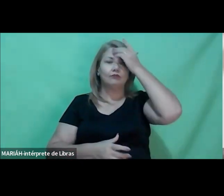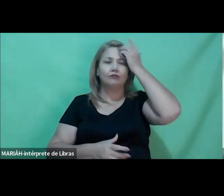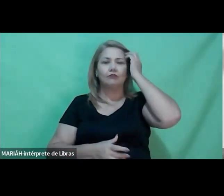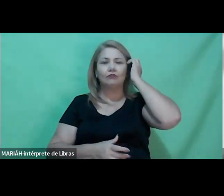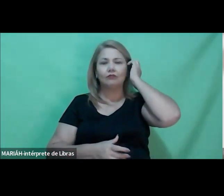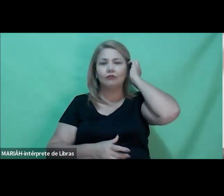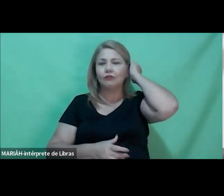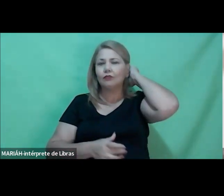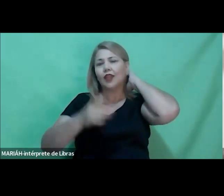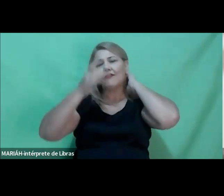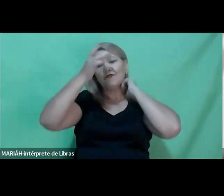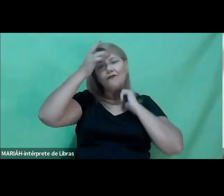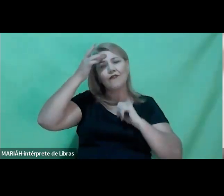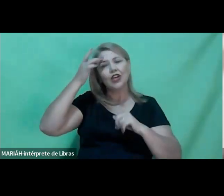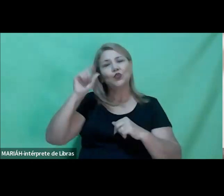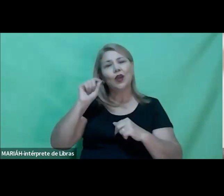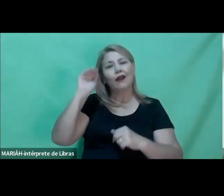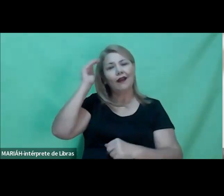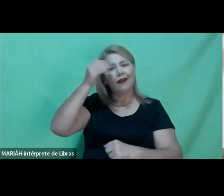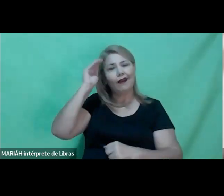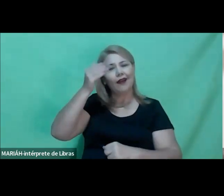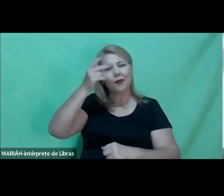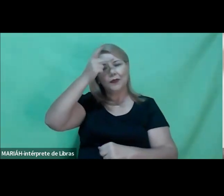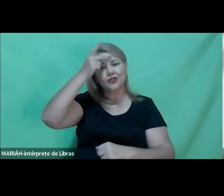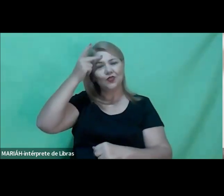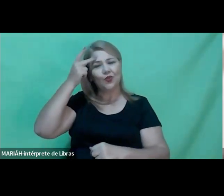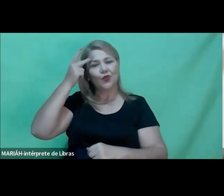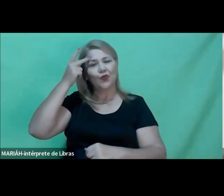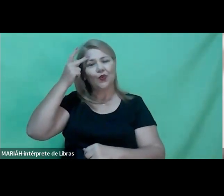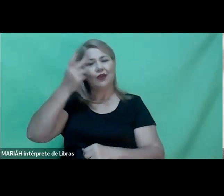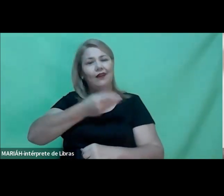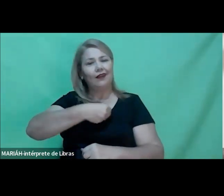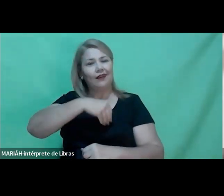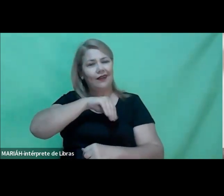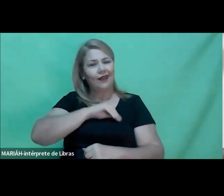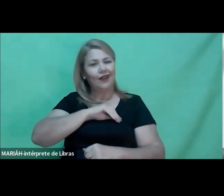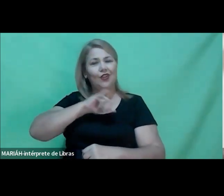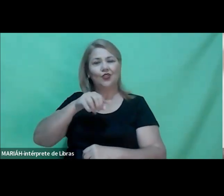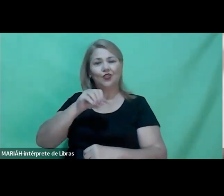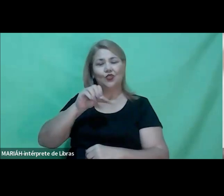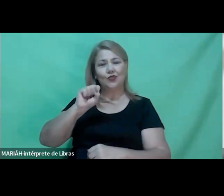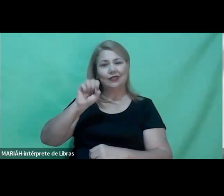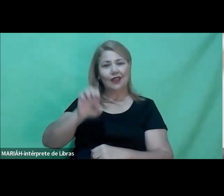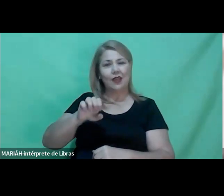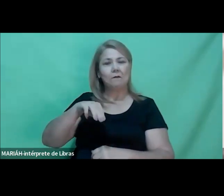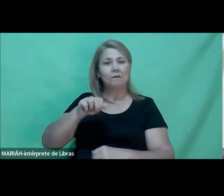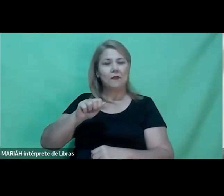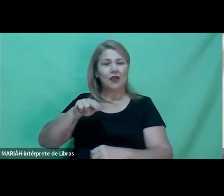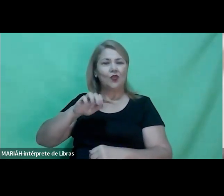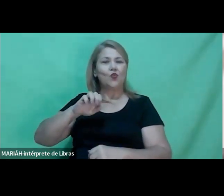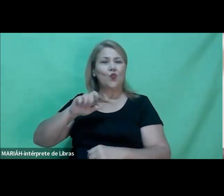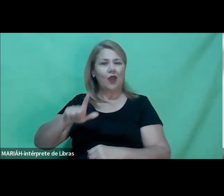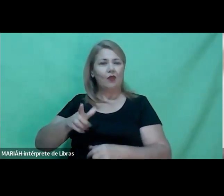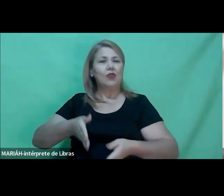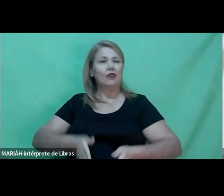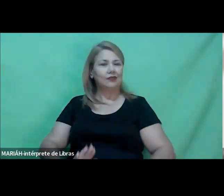Manuel pagán él es ciego congénito y compuso una canción que fue lema en el primer campeonato mundial de deportes para